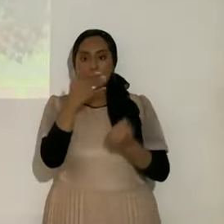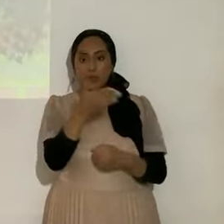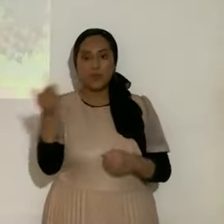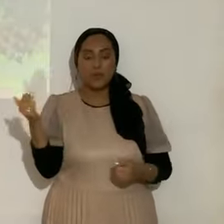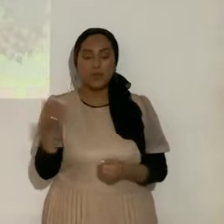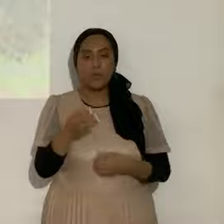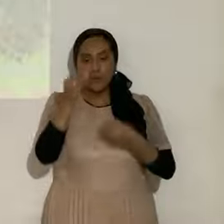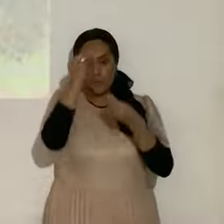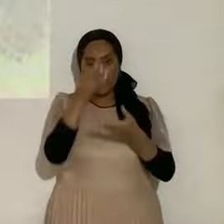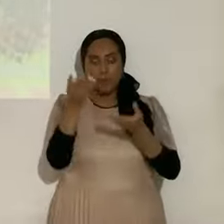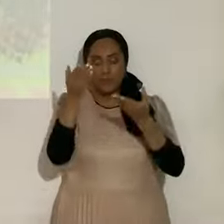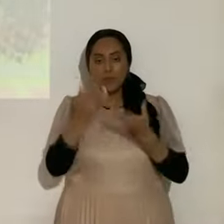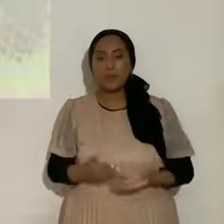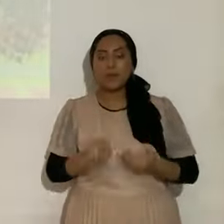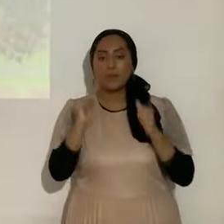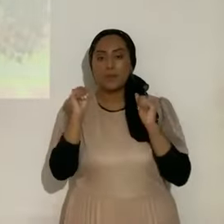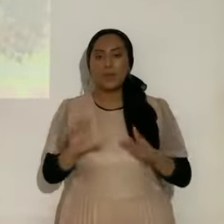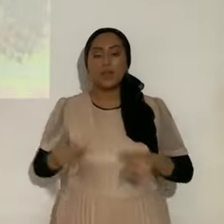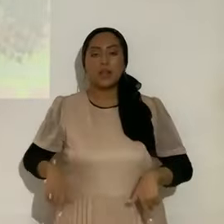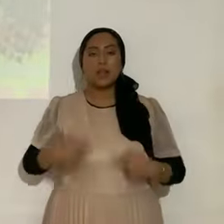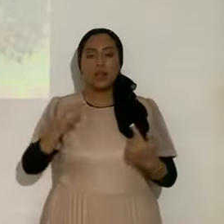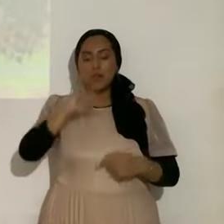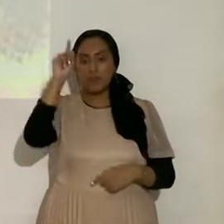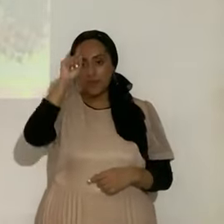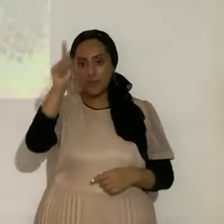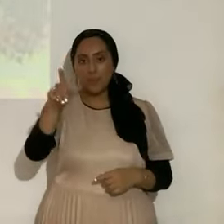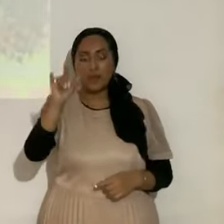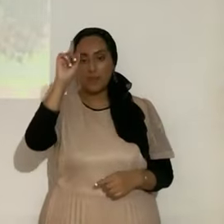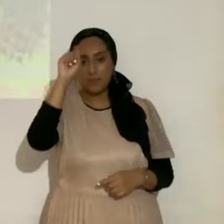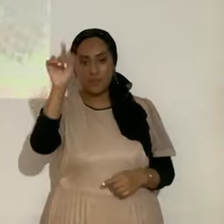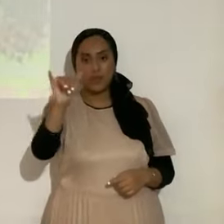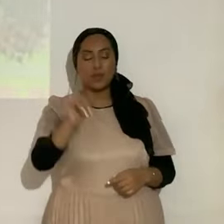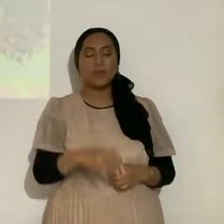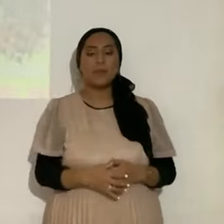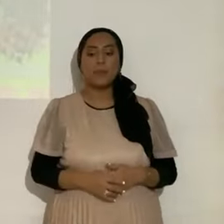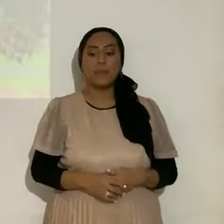la obediencia traerá bendición y vida eterna. Yahshua es el modelo a seguir.